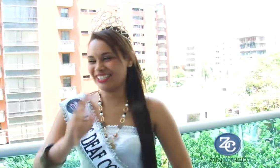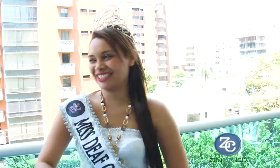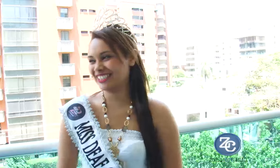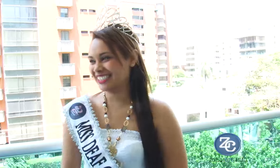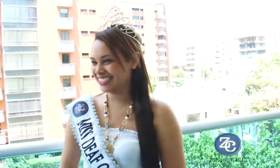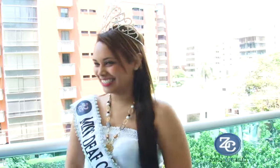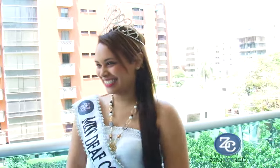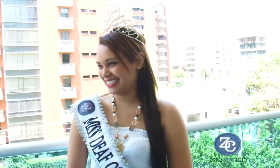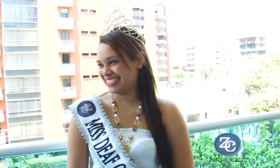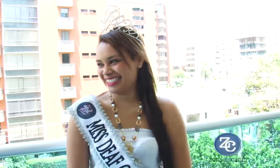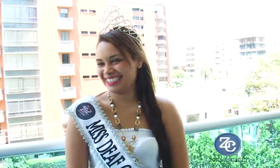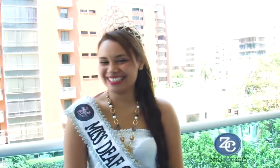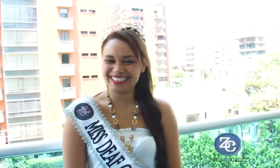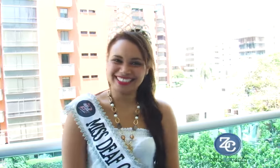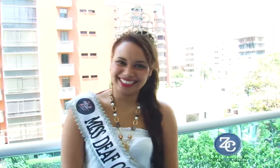Pues los ojos, ¿no? Los ojos.